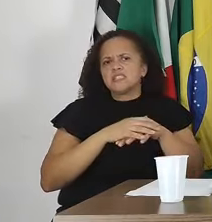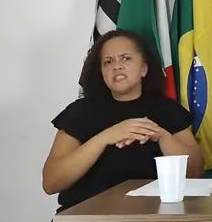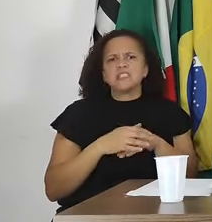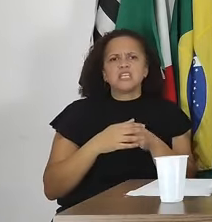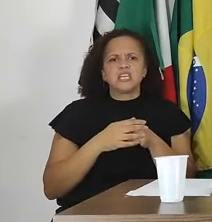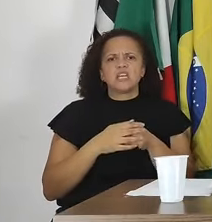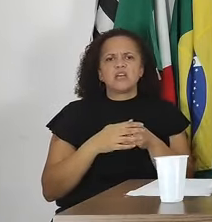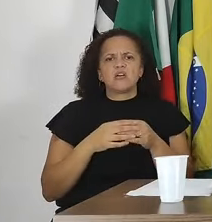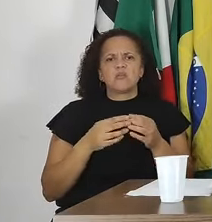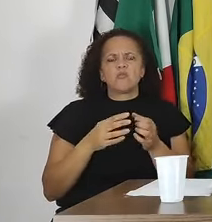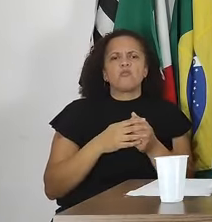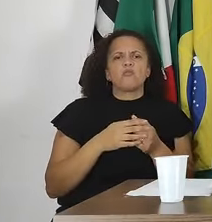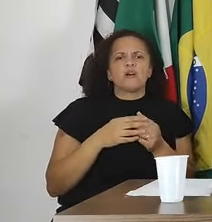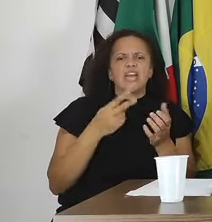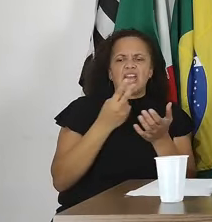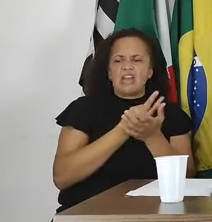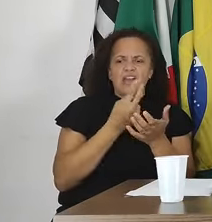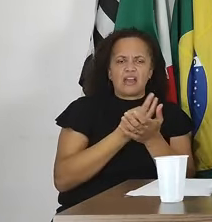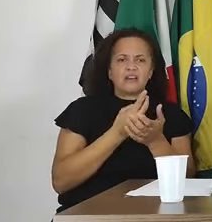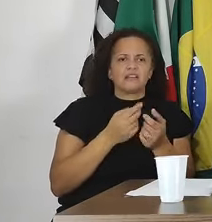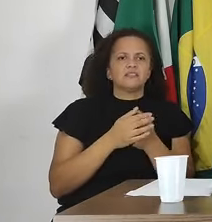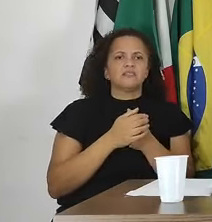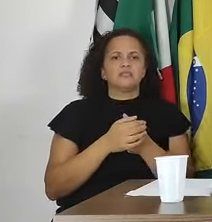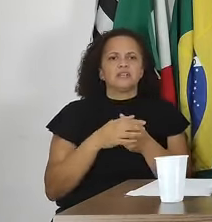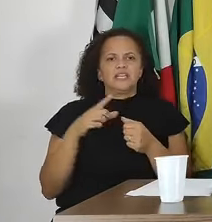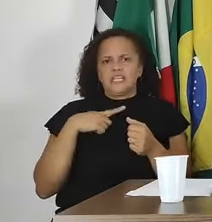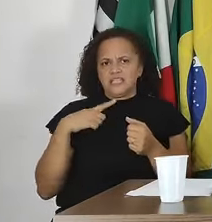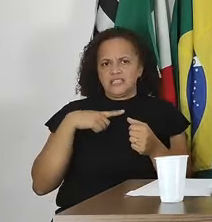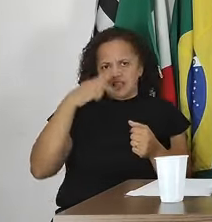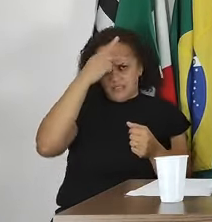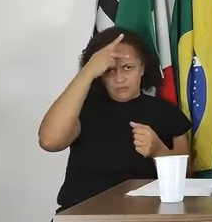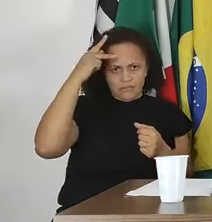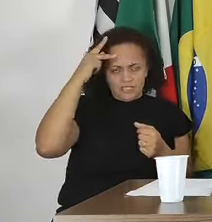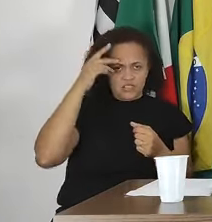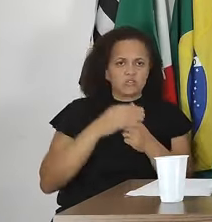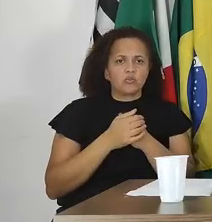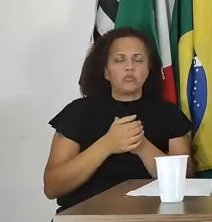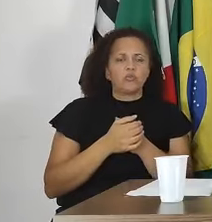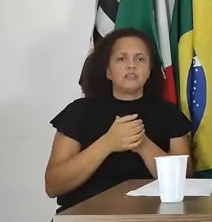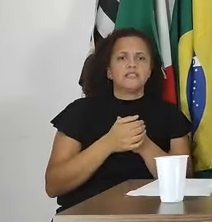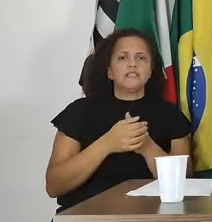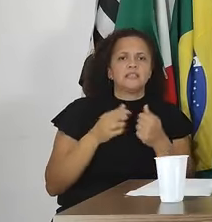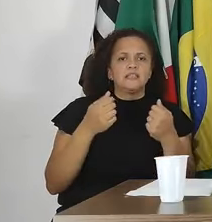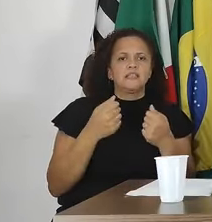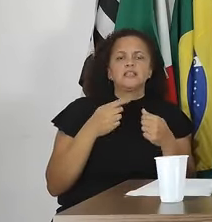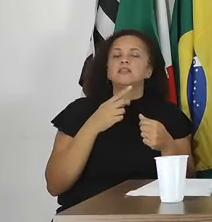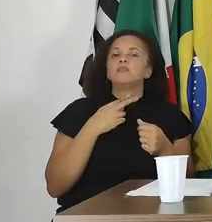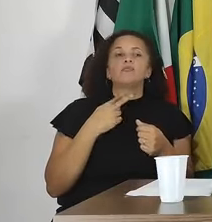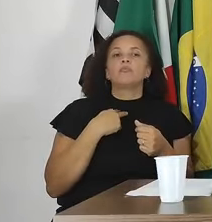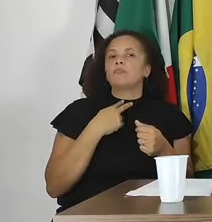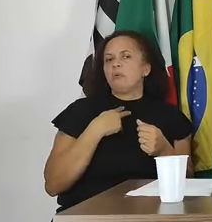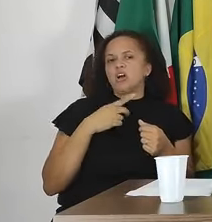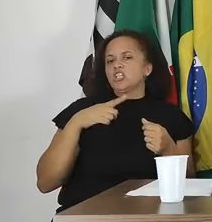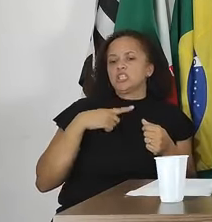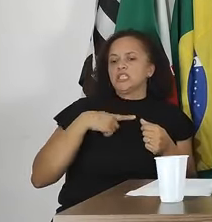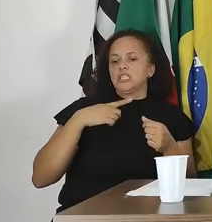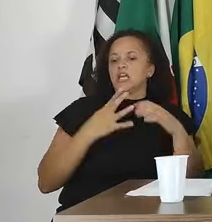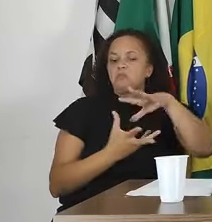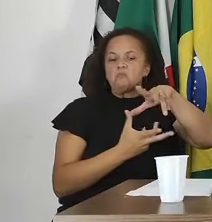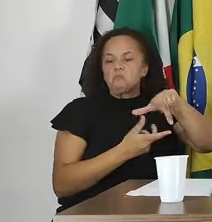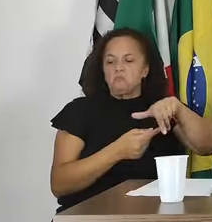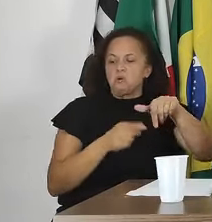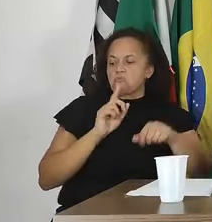santos hão de julgar o mundo? Os santos quem são? Nós que somos separados, né? Ora, se o mundo deve ser